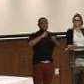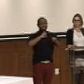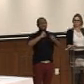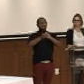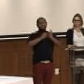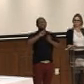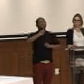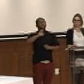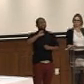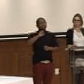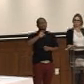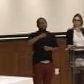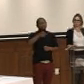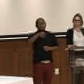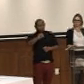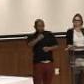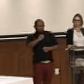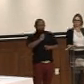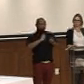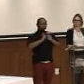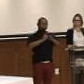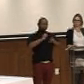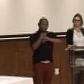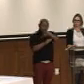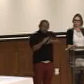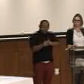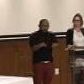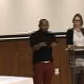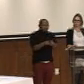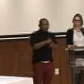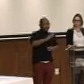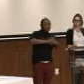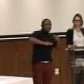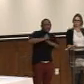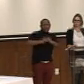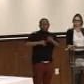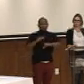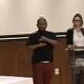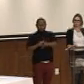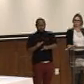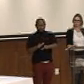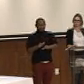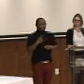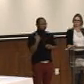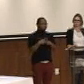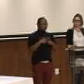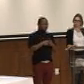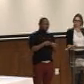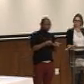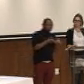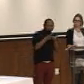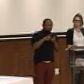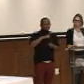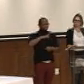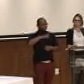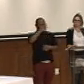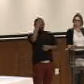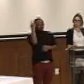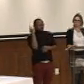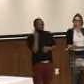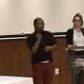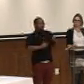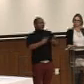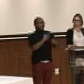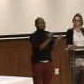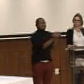e nas funções, mas não tem nada, porque tem gente fazendo boatos a